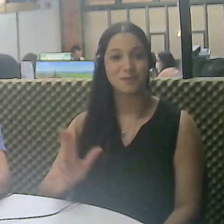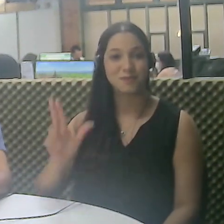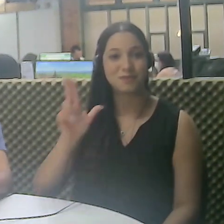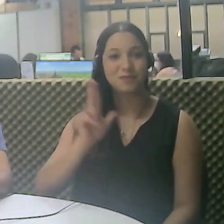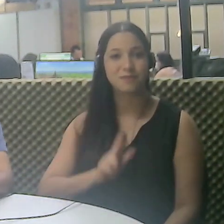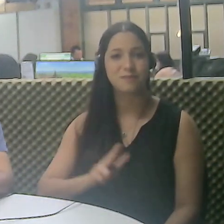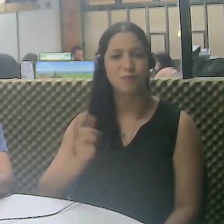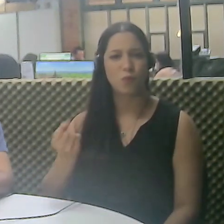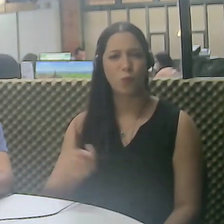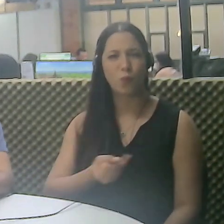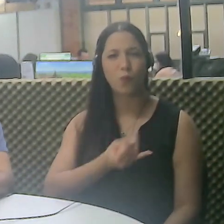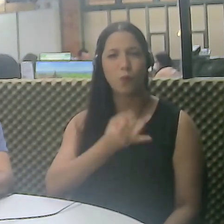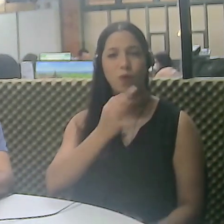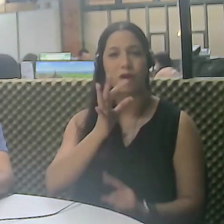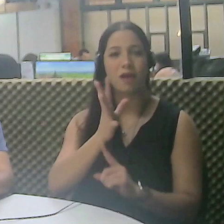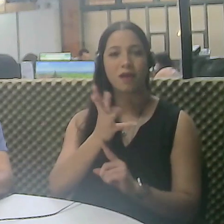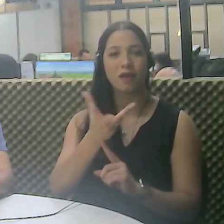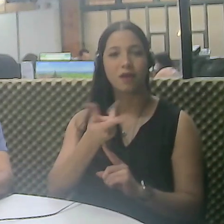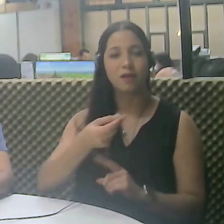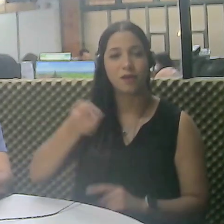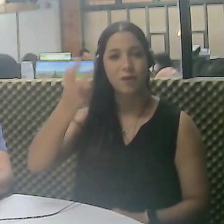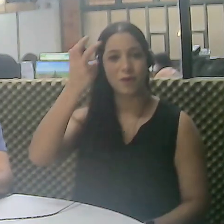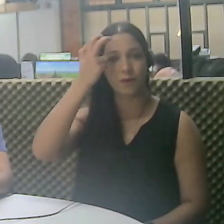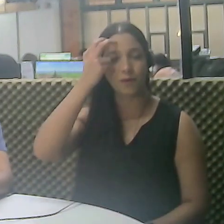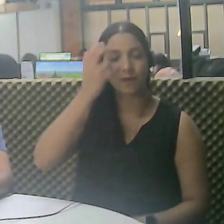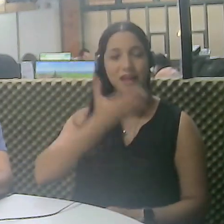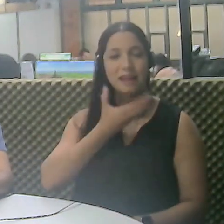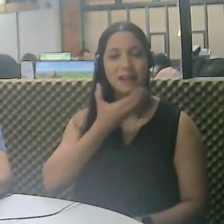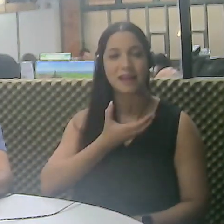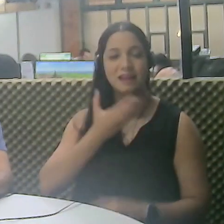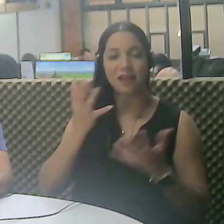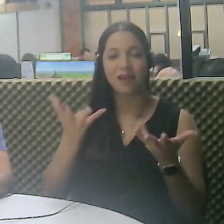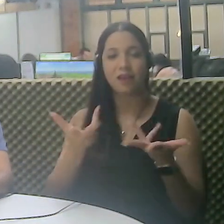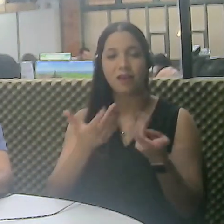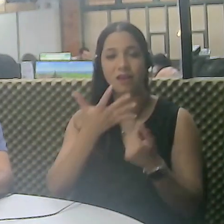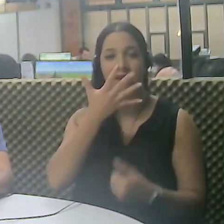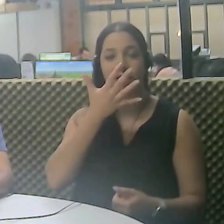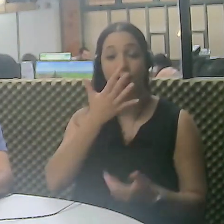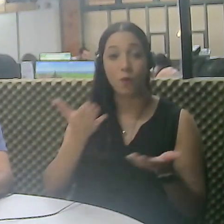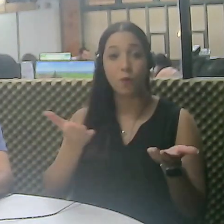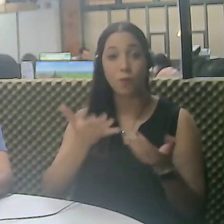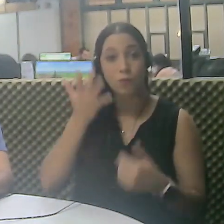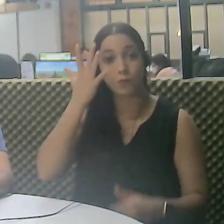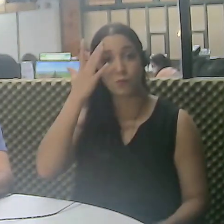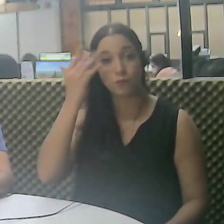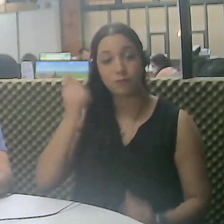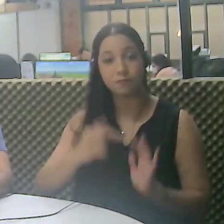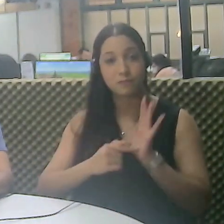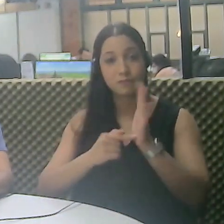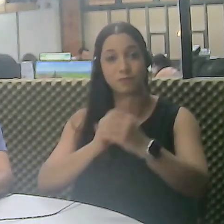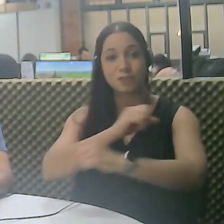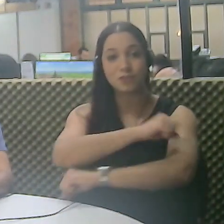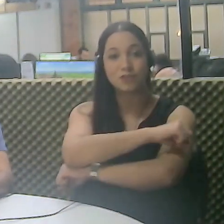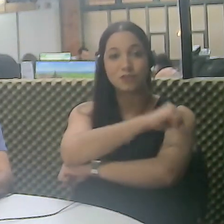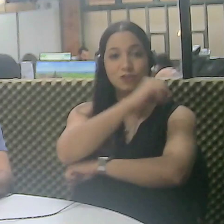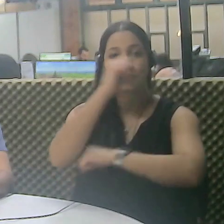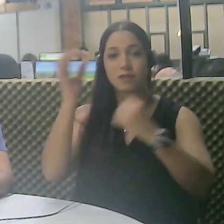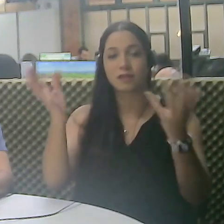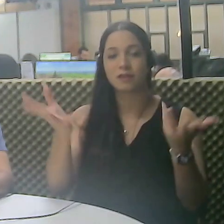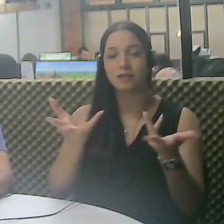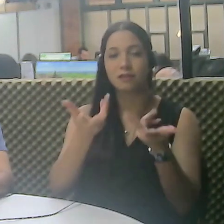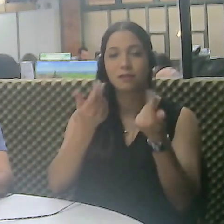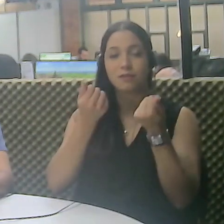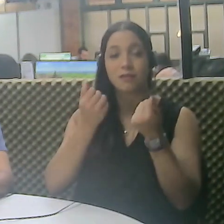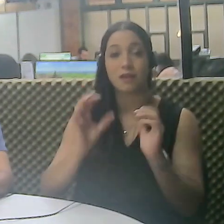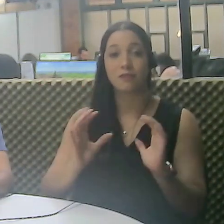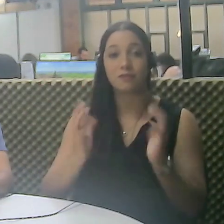mais repleta de arte e cultura durante o Natal Encantado. Hoje e amanhã acontece o tradicional espetáculo Janelas Encantadas. O